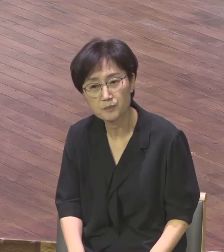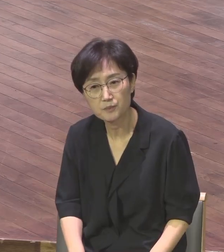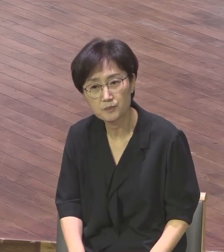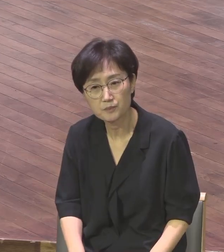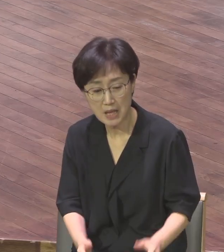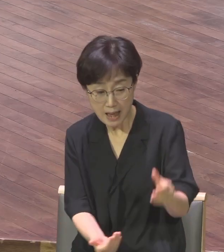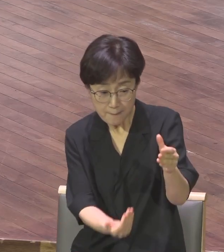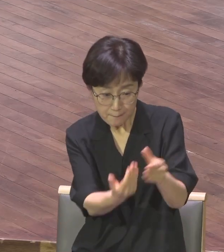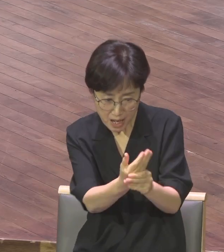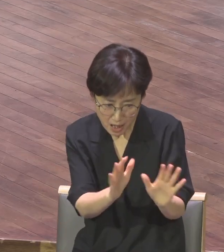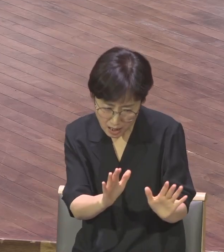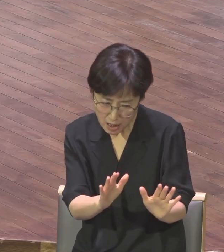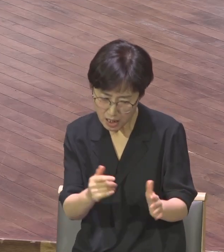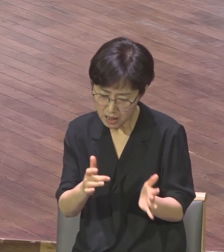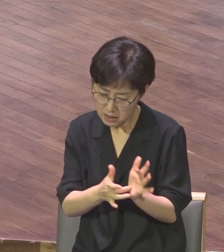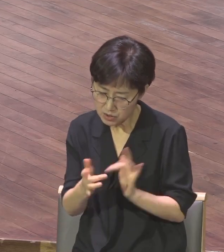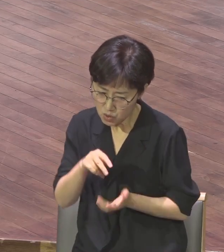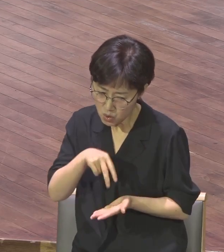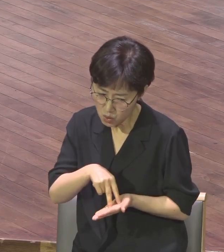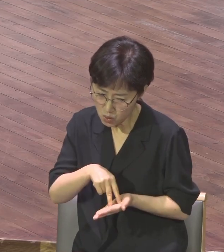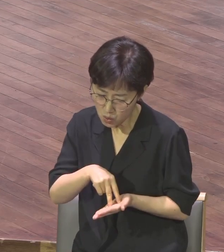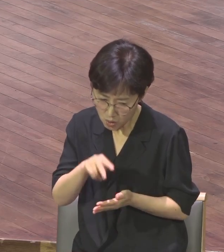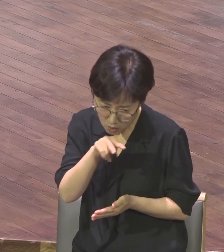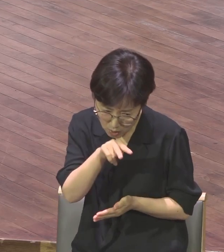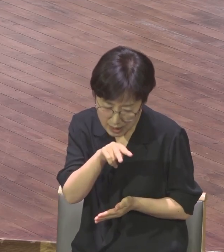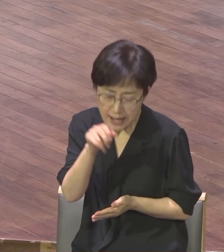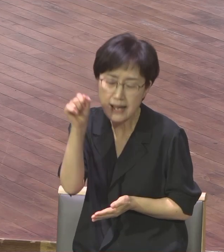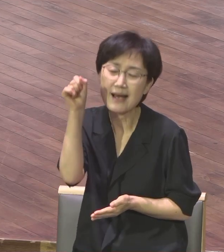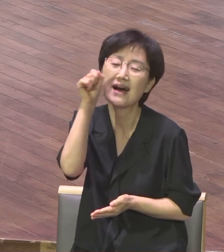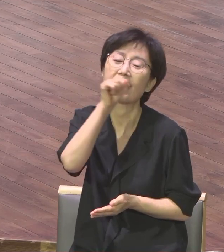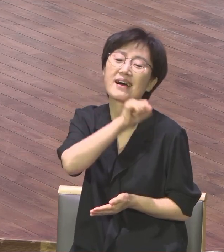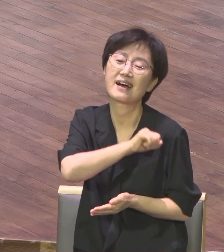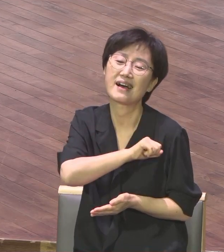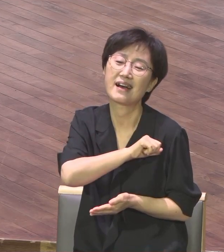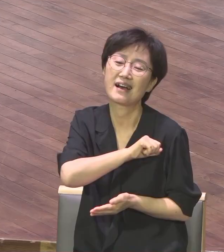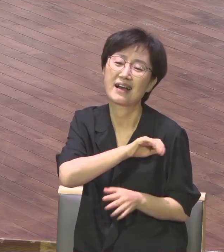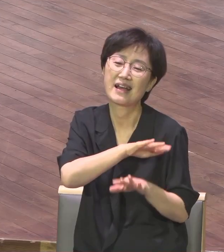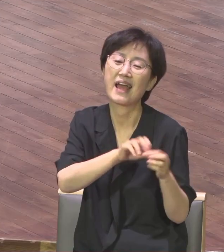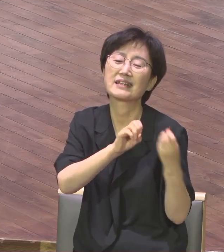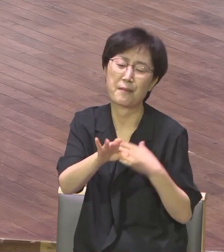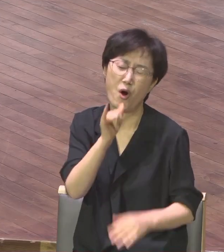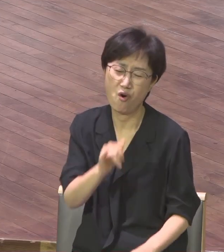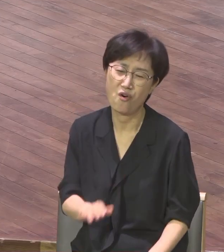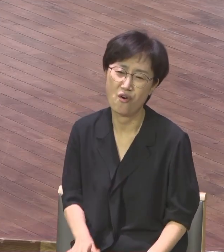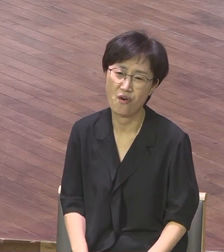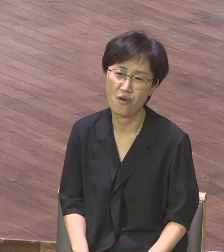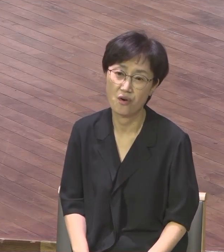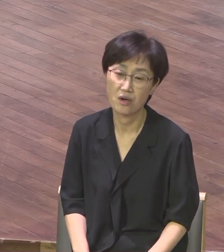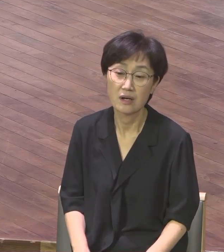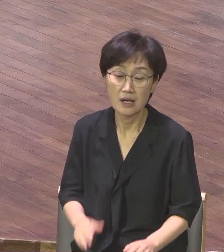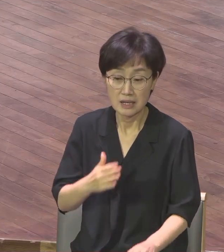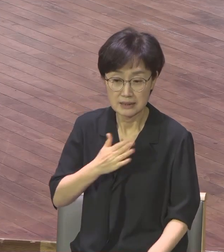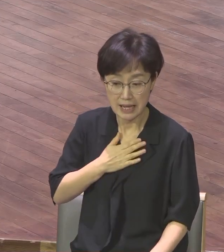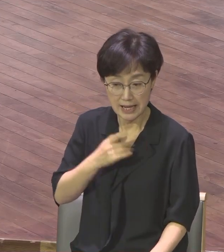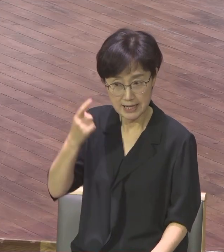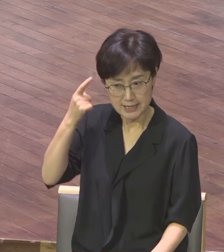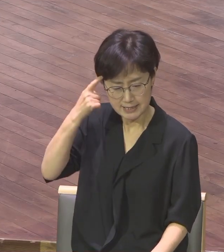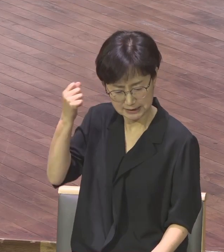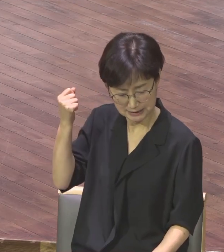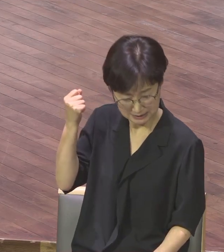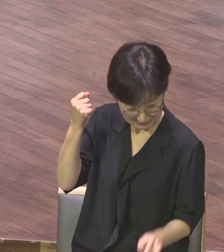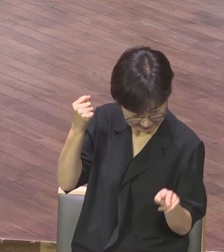그러면 생각보다 쉽게 답이 납니다. 내 생각에 머물러 있으면 자꾸